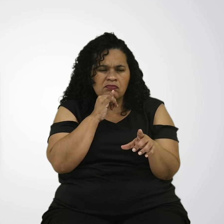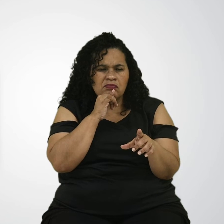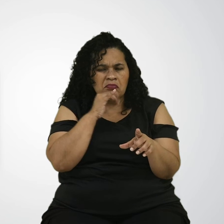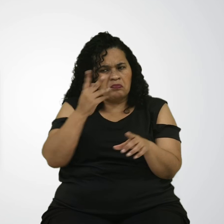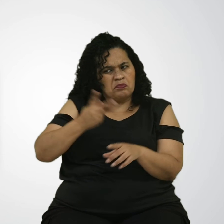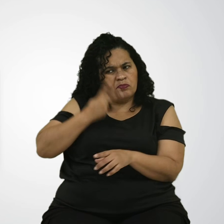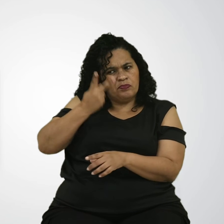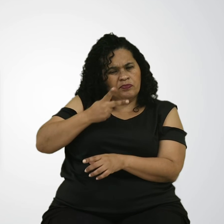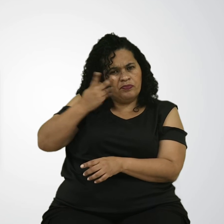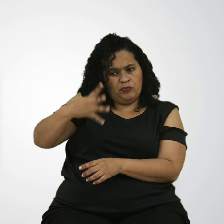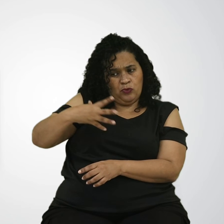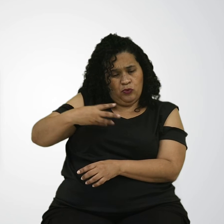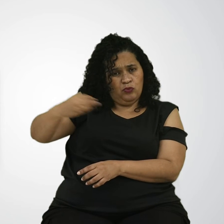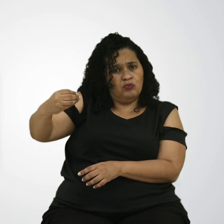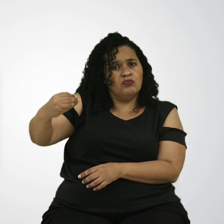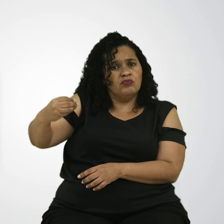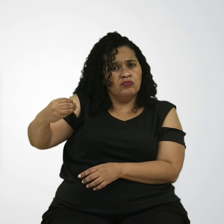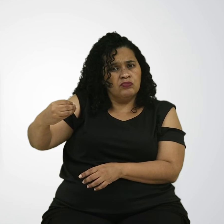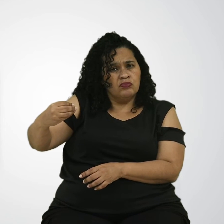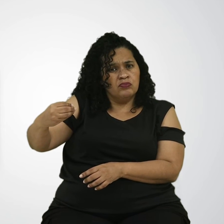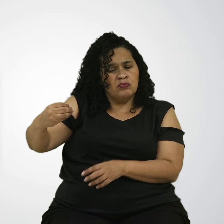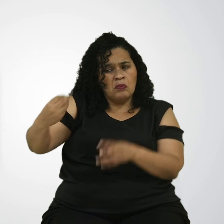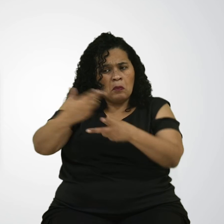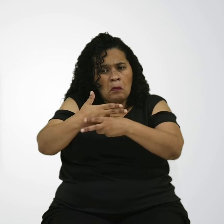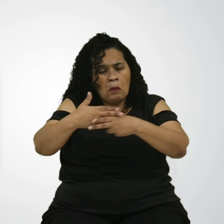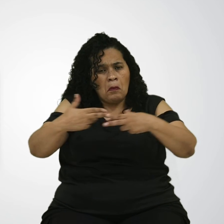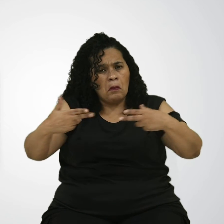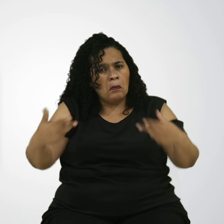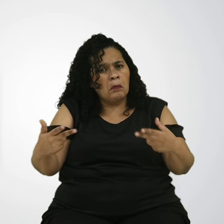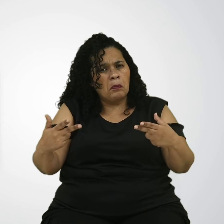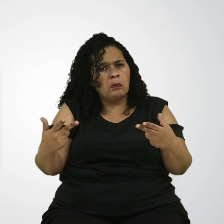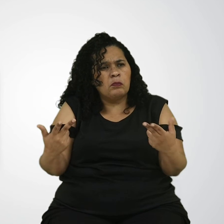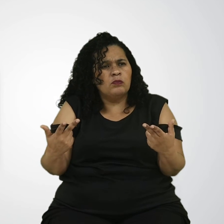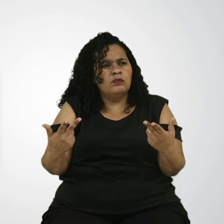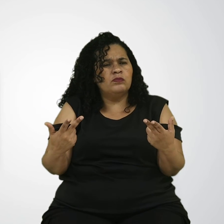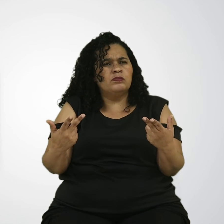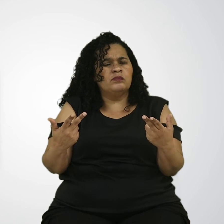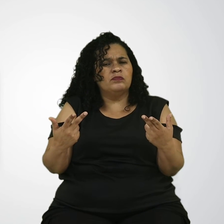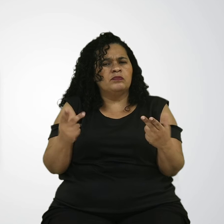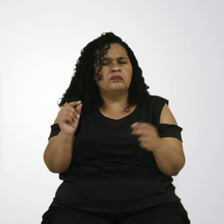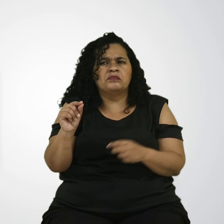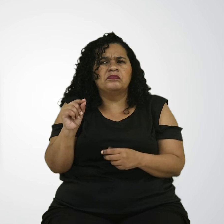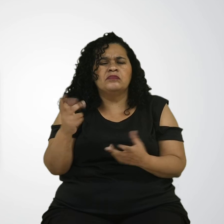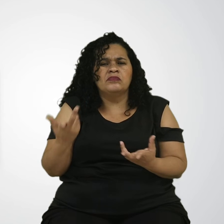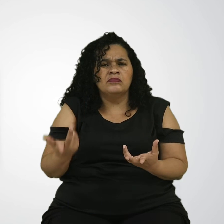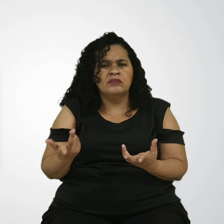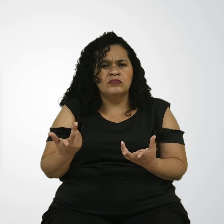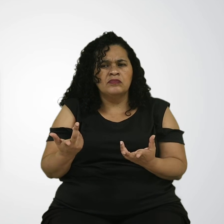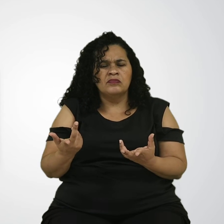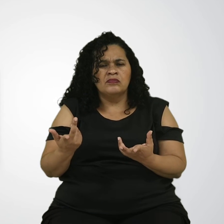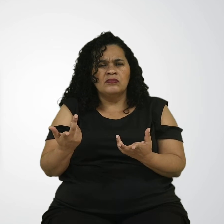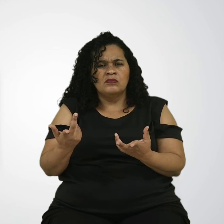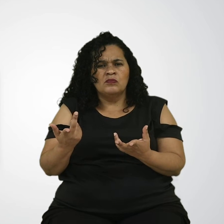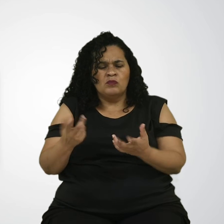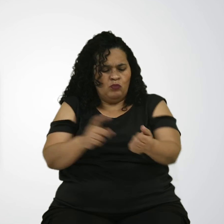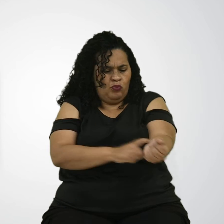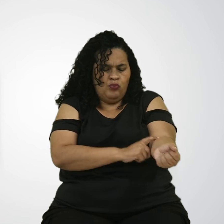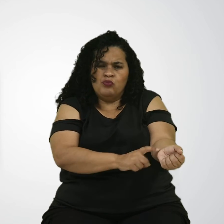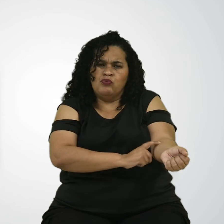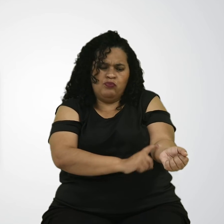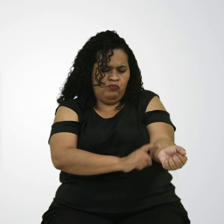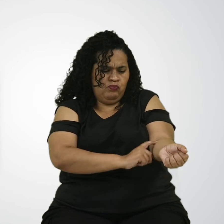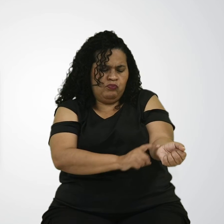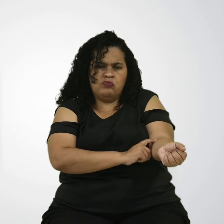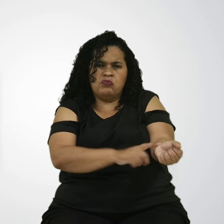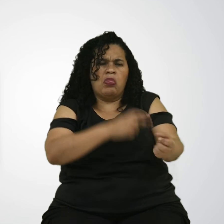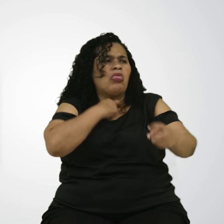filho algo que não tem nenhum tipo de justificativa. Exato. Né? Porque você chegou estressado, ficou nervoso, saiu